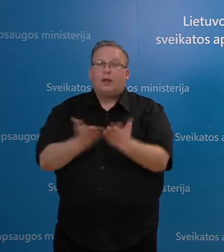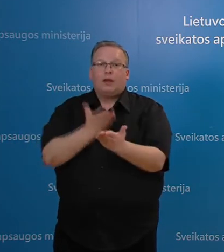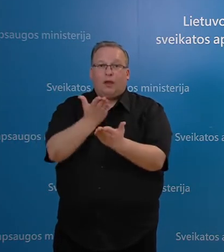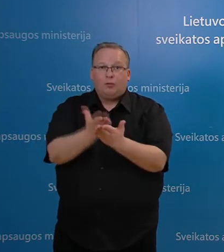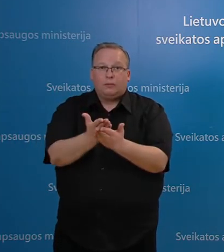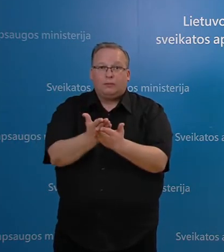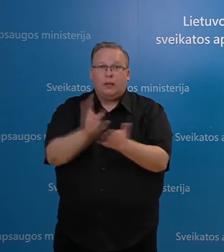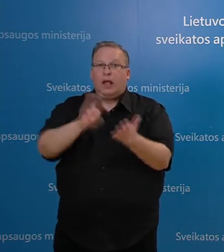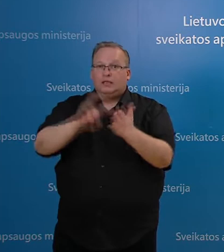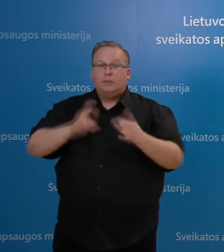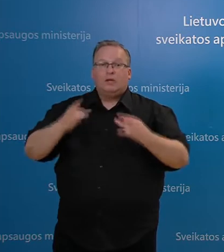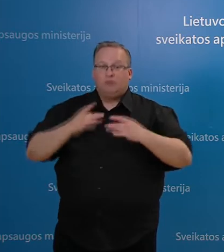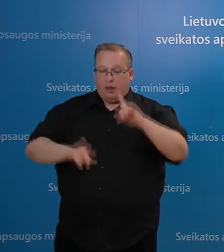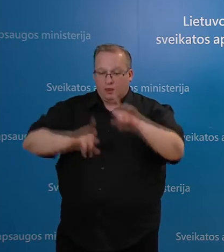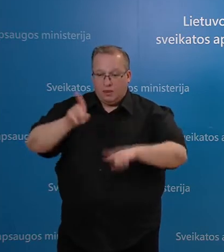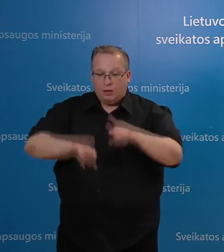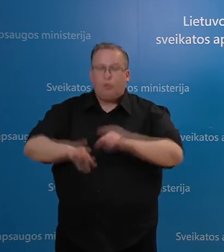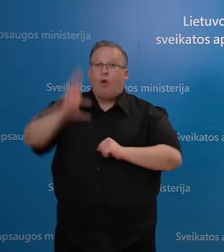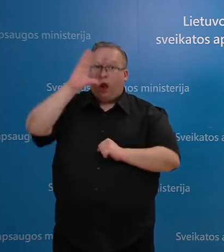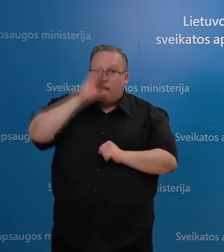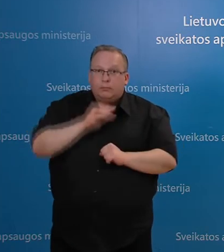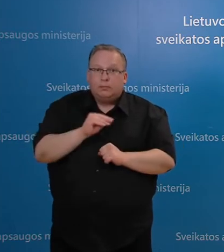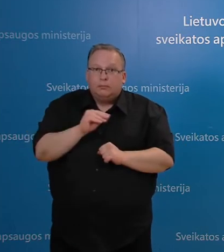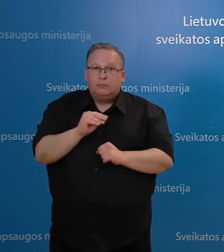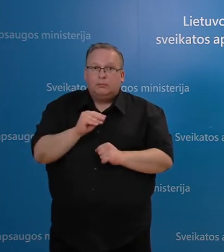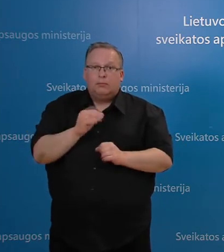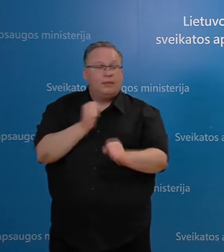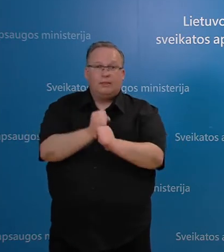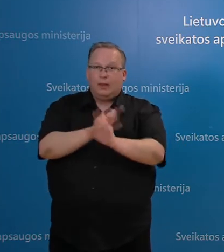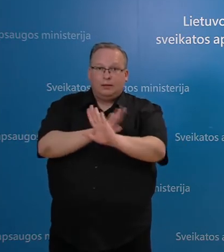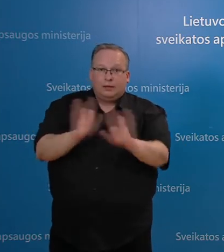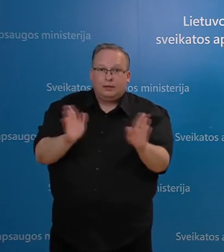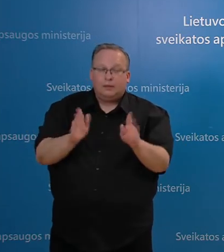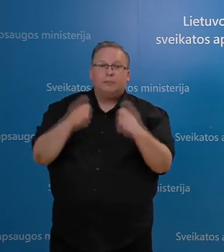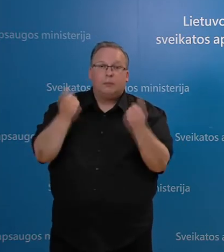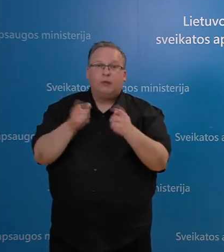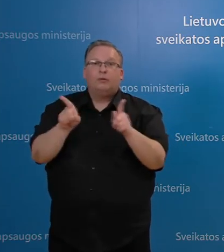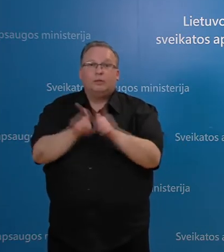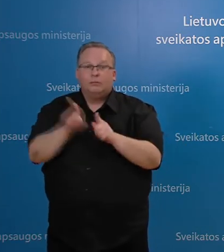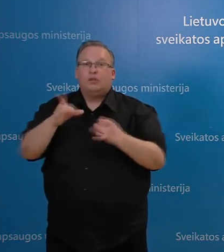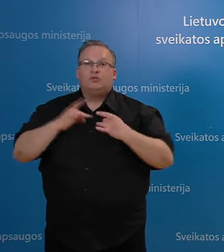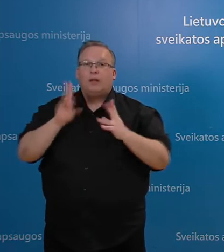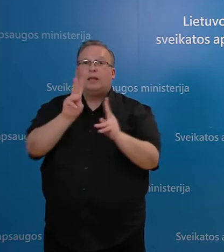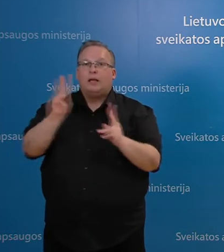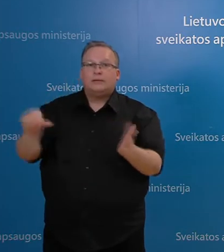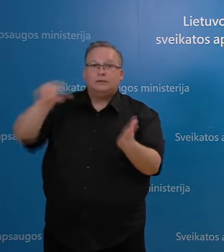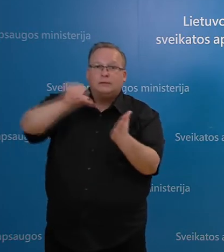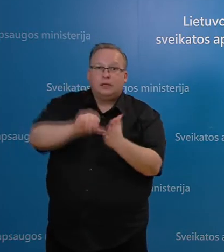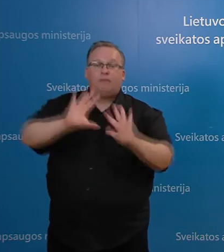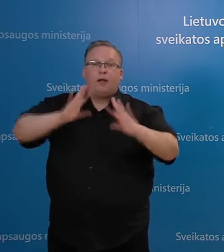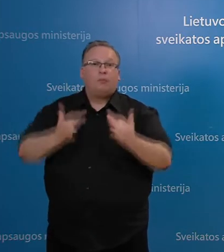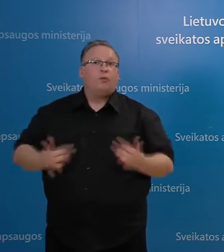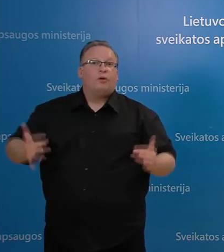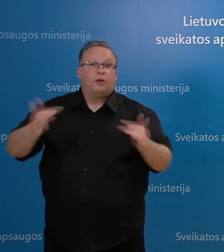rekomenduojama atsisakyti švenčių, jeigu jų įmanoma atsisakyti, įsivertinti riziką, kas toje šventėje dalyvaus, kaip jinai bus